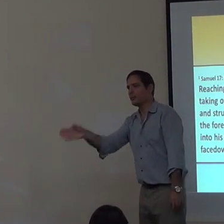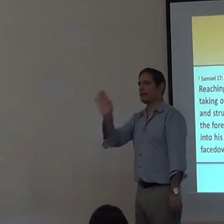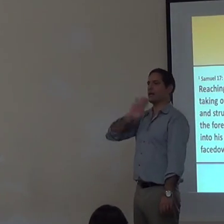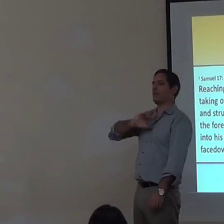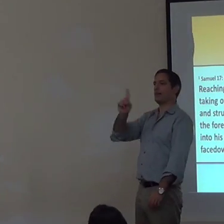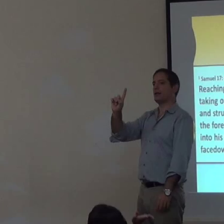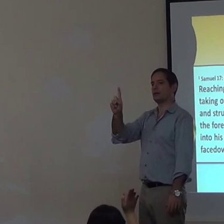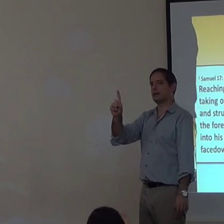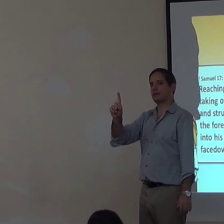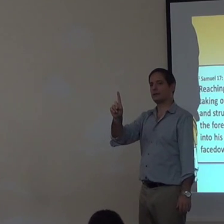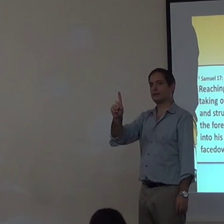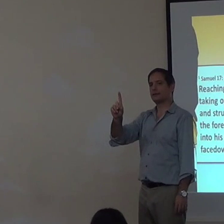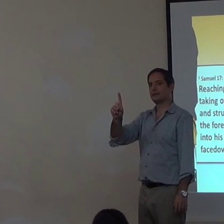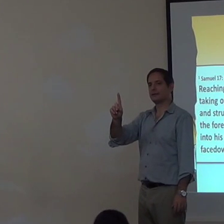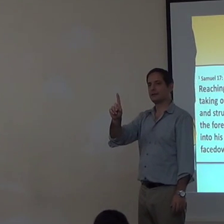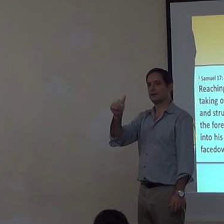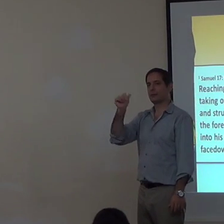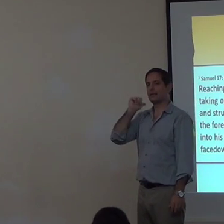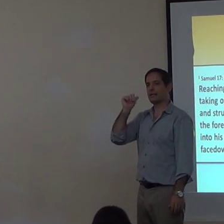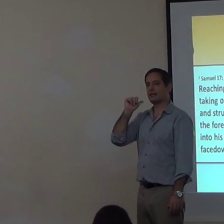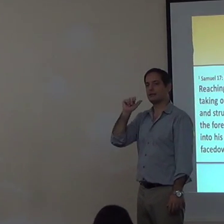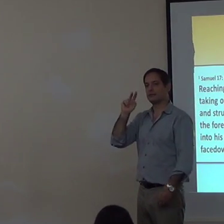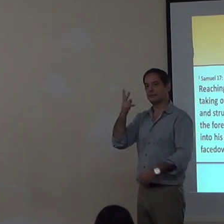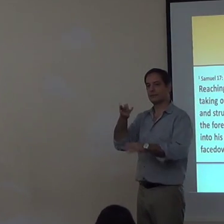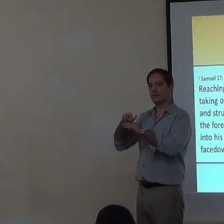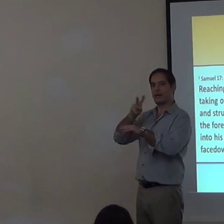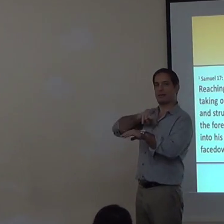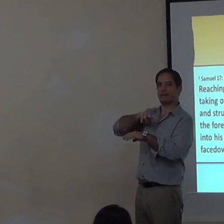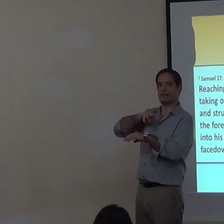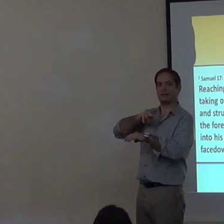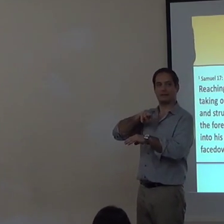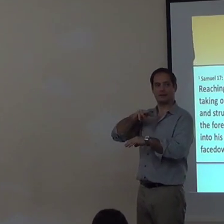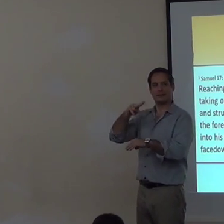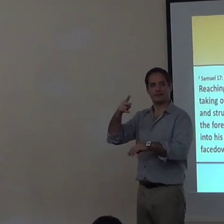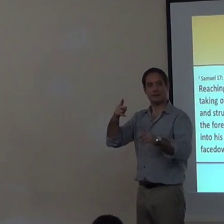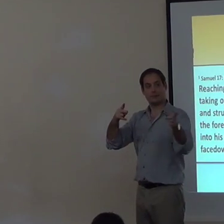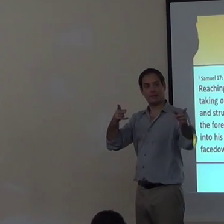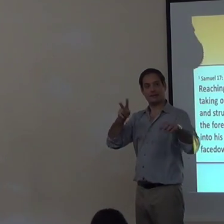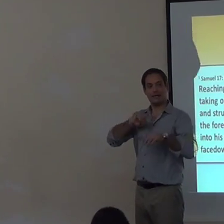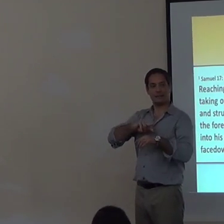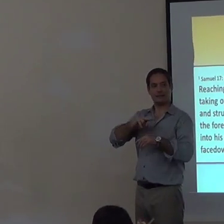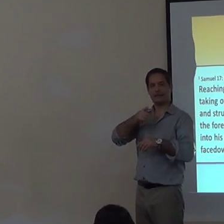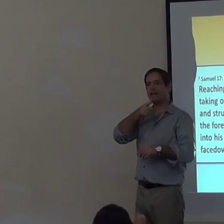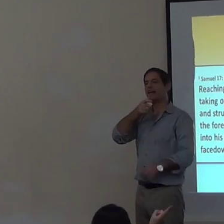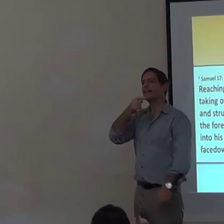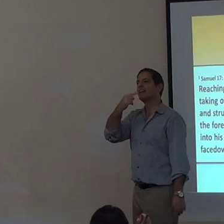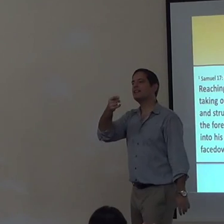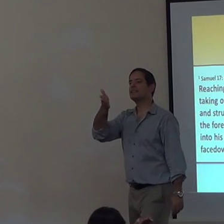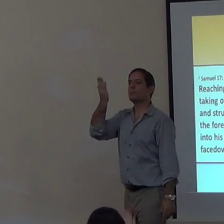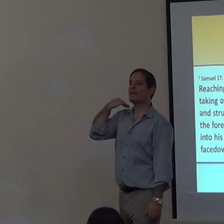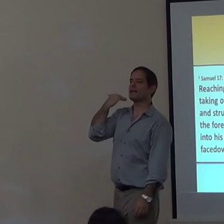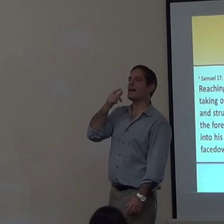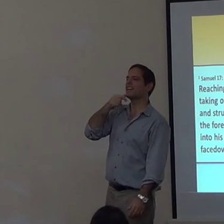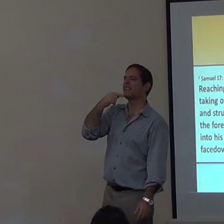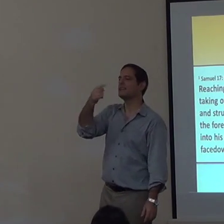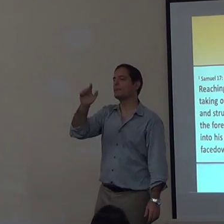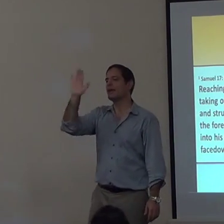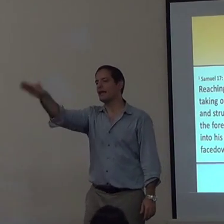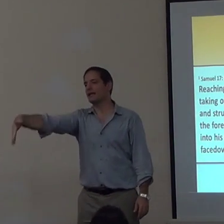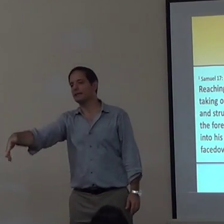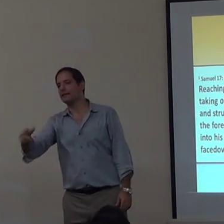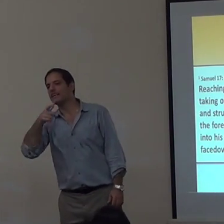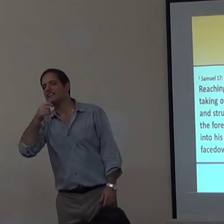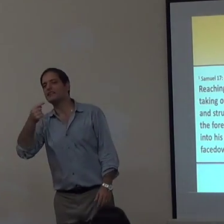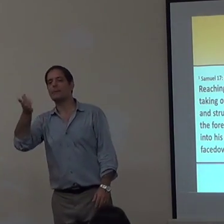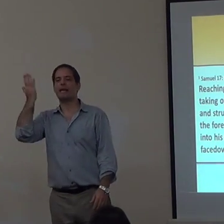¿Para adelante o para atrás? ¿Para dónde? Claro. ¿Para atrás? No, ¿para atrás? Adelante. ¿Para atrás? ¿Quién dice para atrás? ¿Quién dice